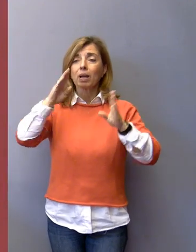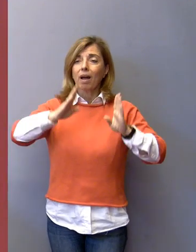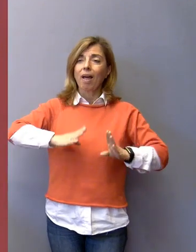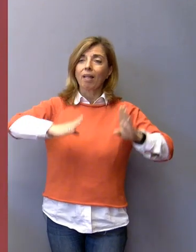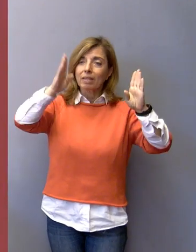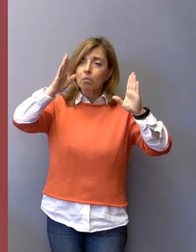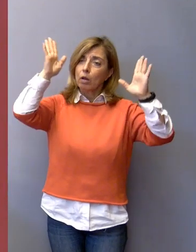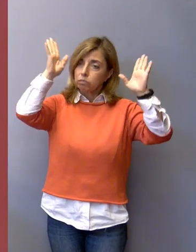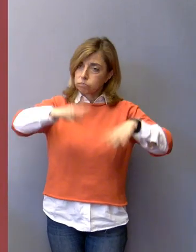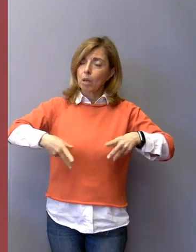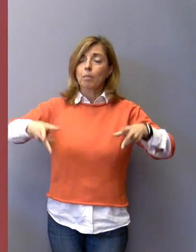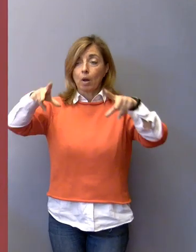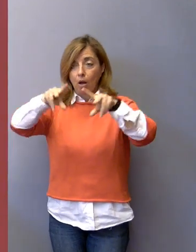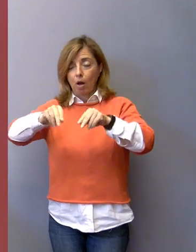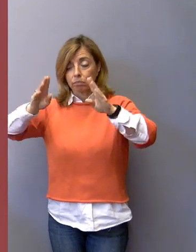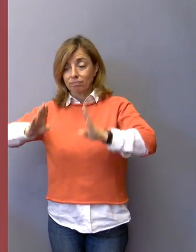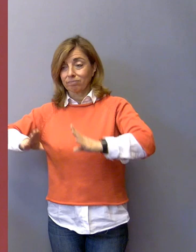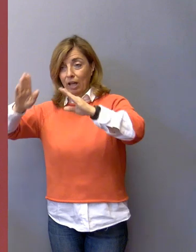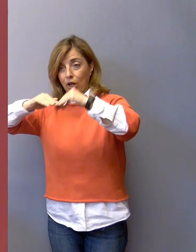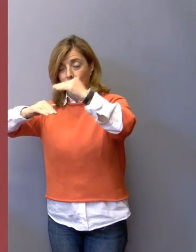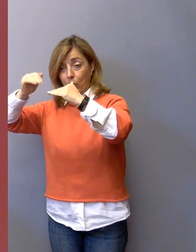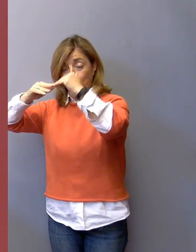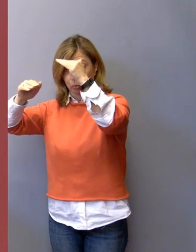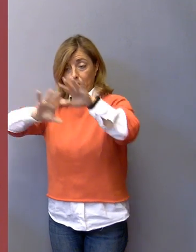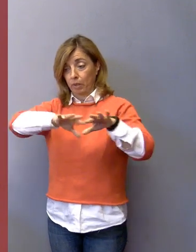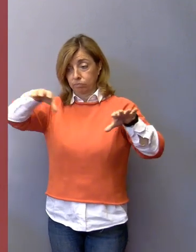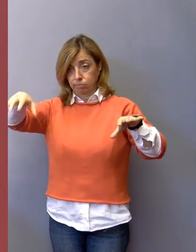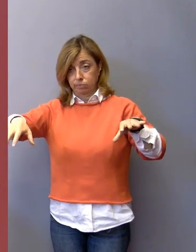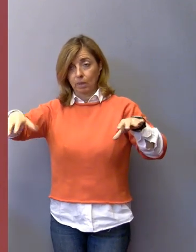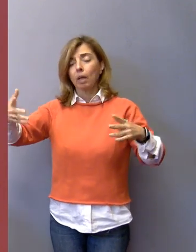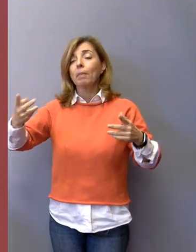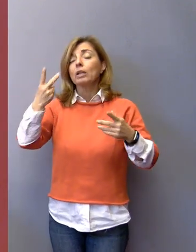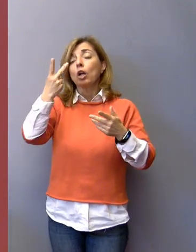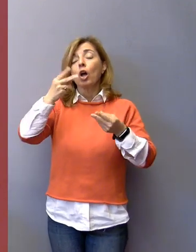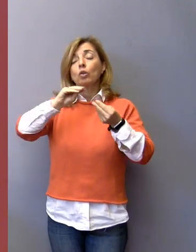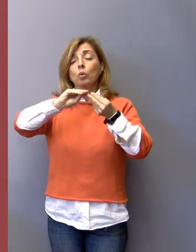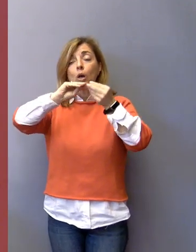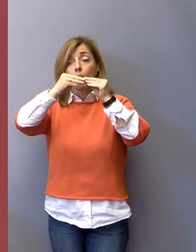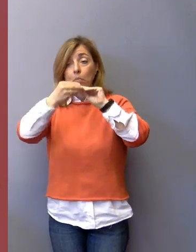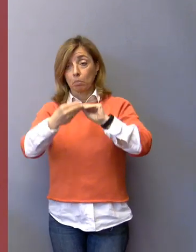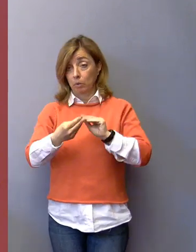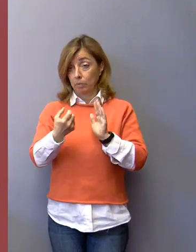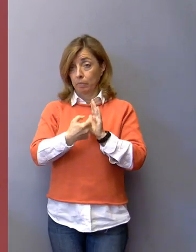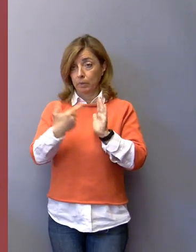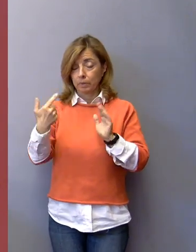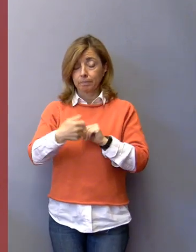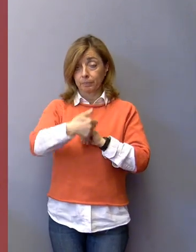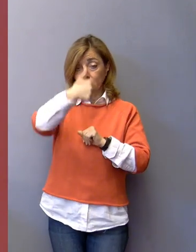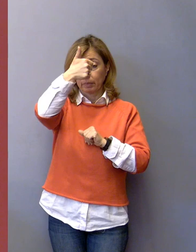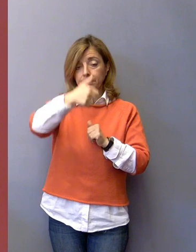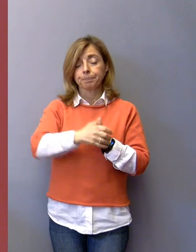e ricostruire altrove Però c'erano due modifiche sostanziali la prima era che